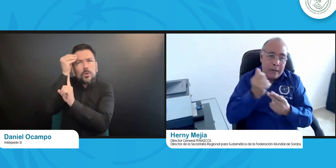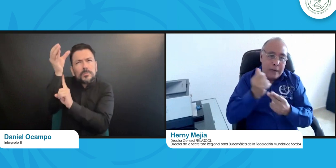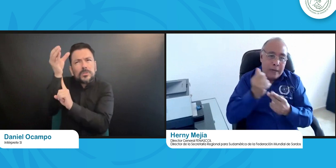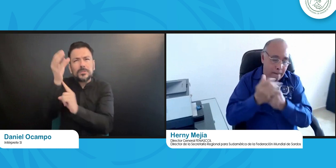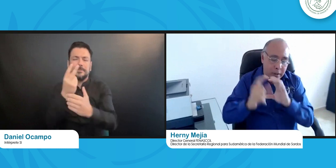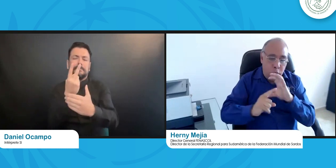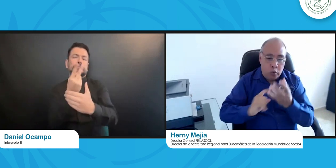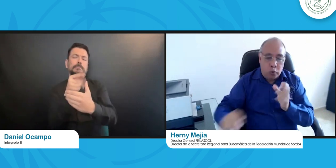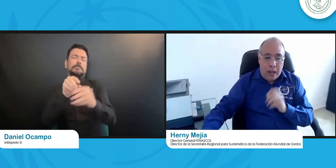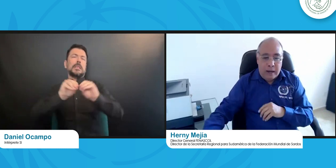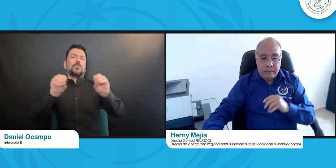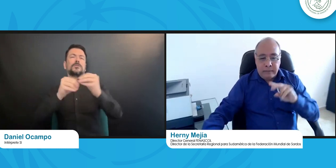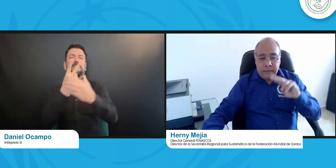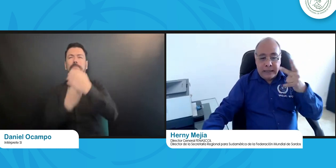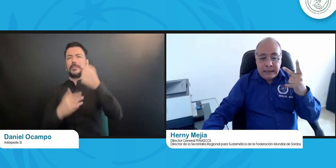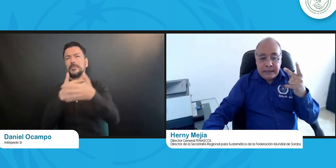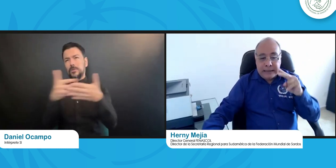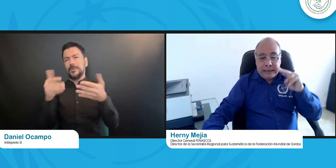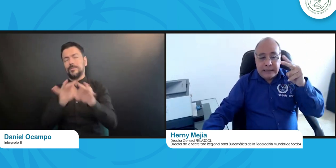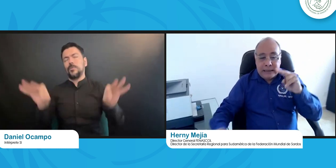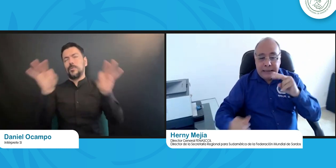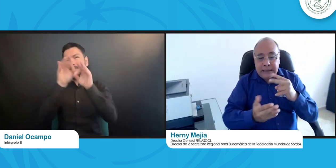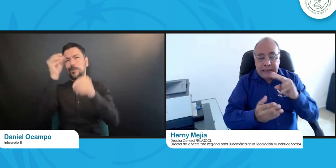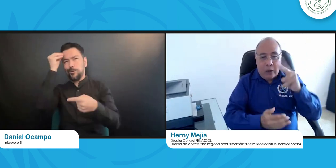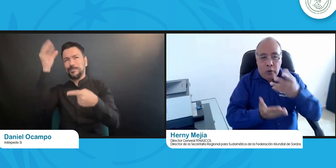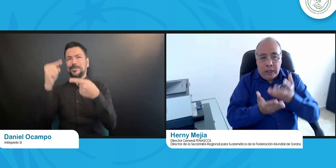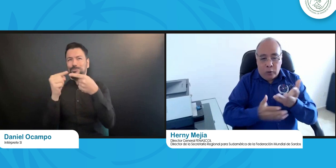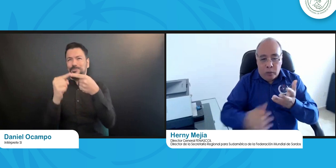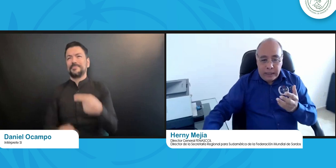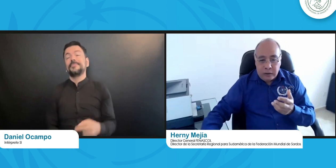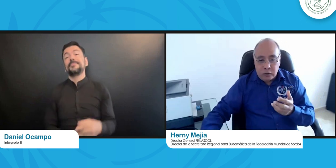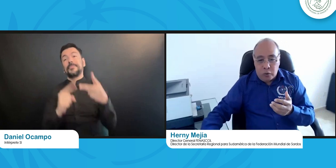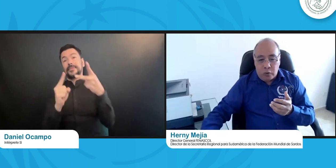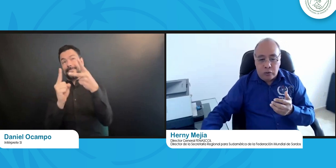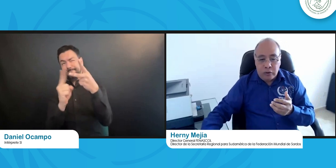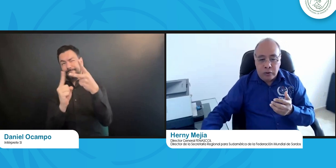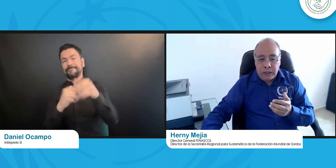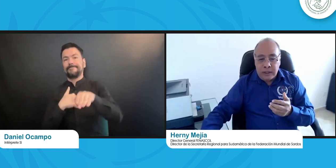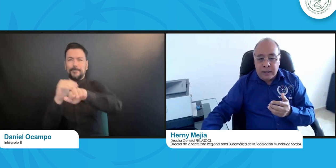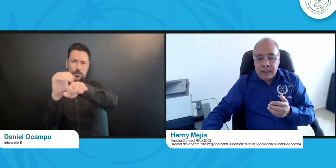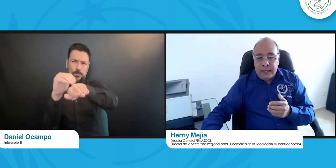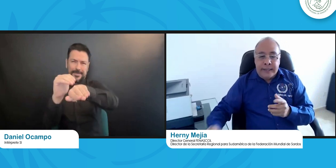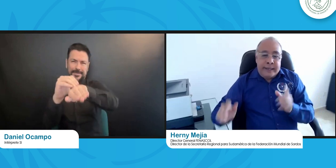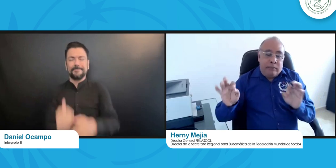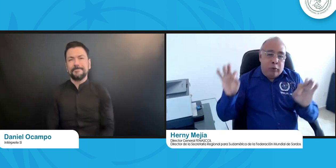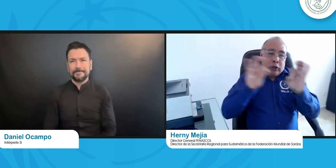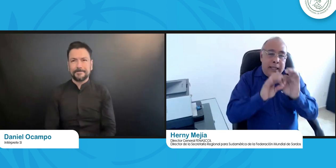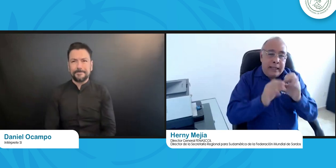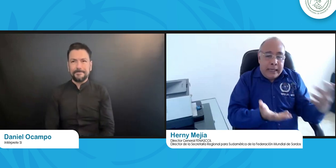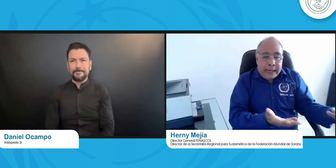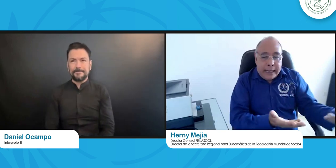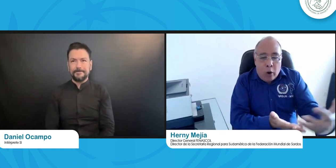frente a estos conceptos de la educación bilingüe bicultural. La segunda recomendación que tengo